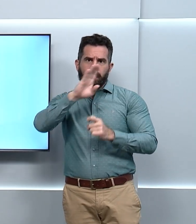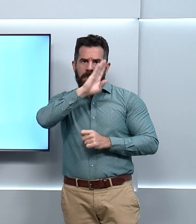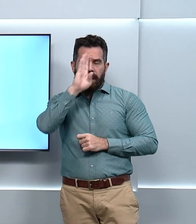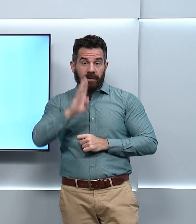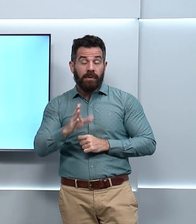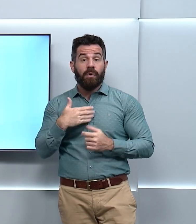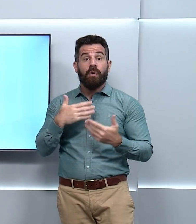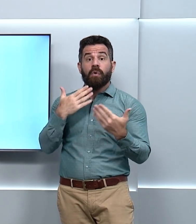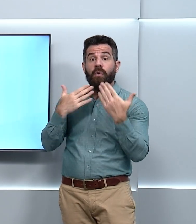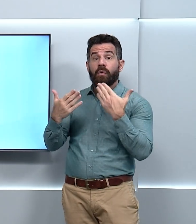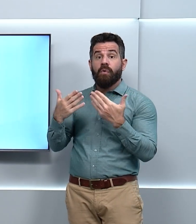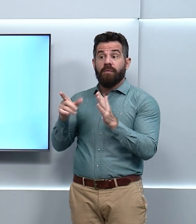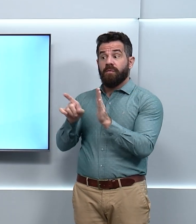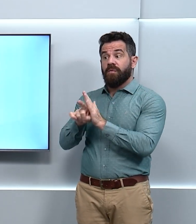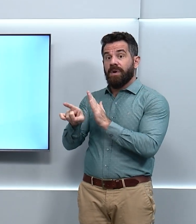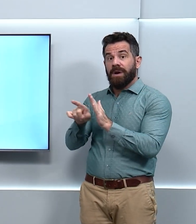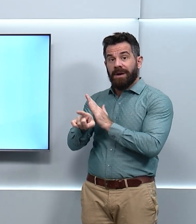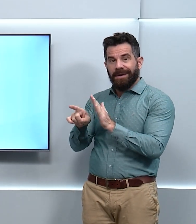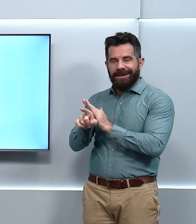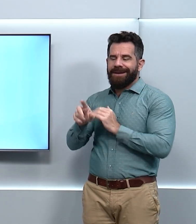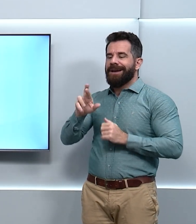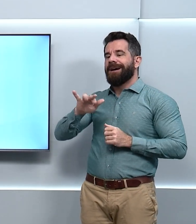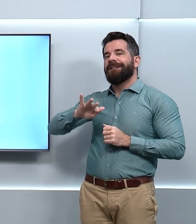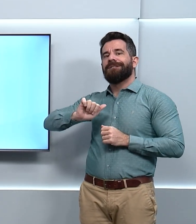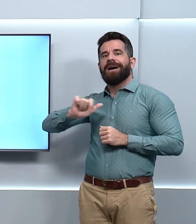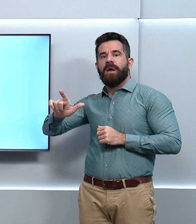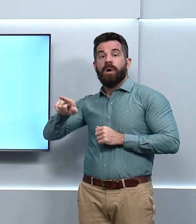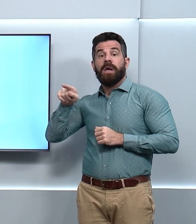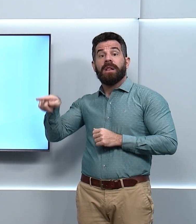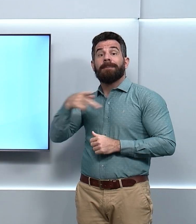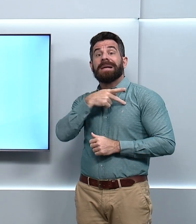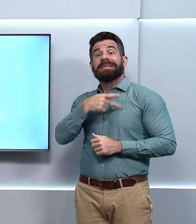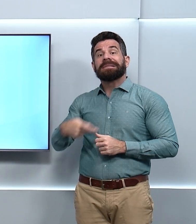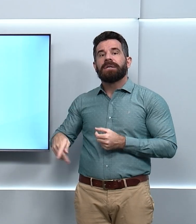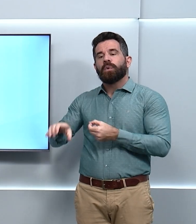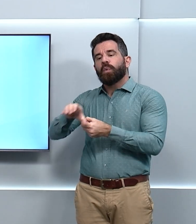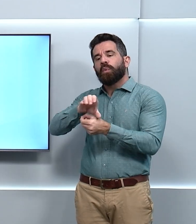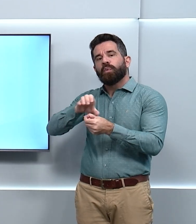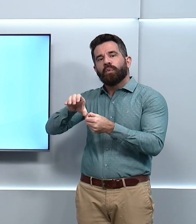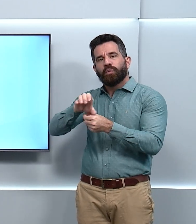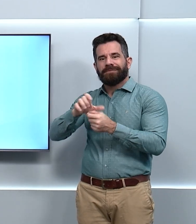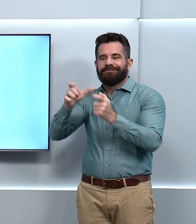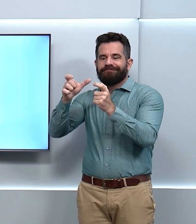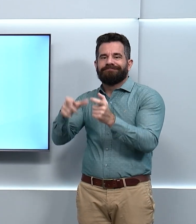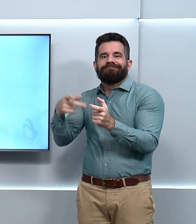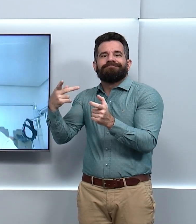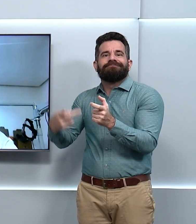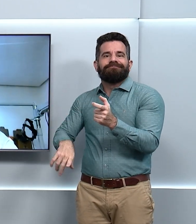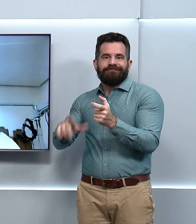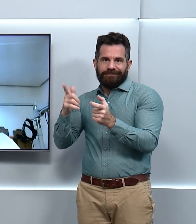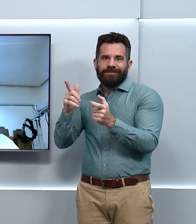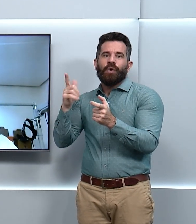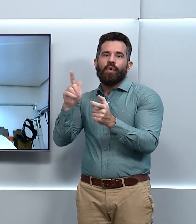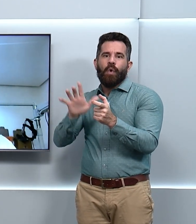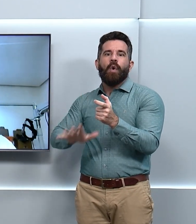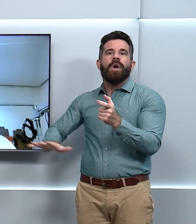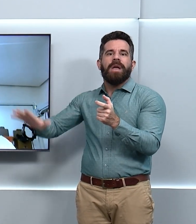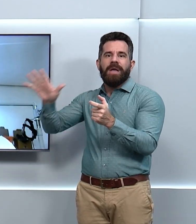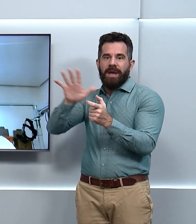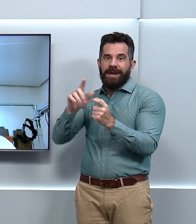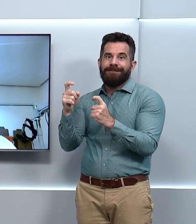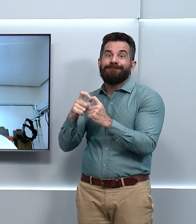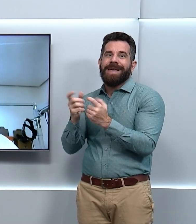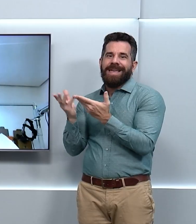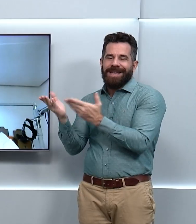médico Rafael Cardoso Martinez, que é presidente do Conselho Regional de Medicina do Estado de Goiás. Ele vai aparecer aqui de forma remota